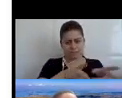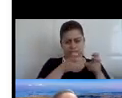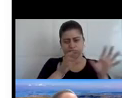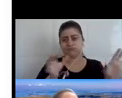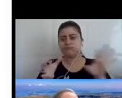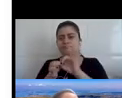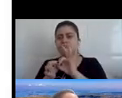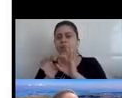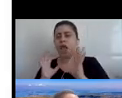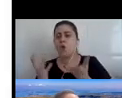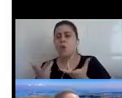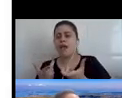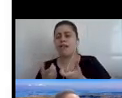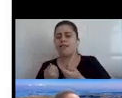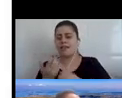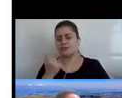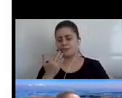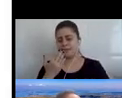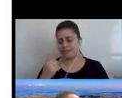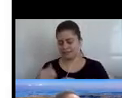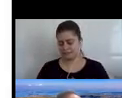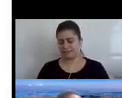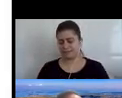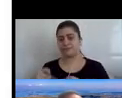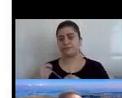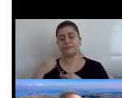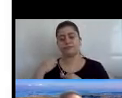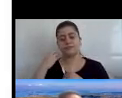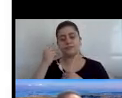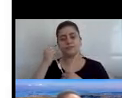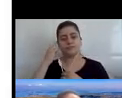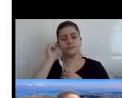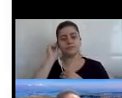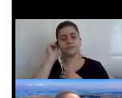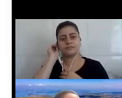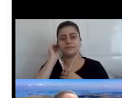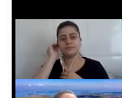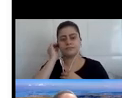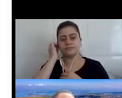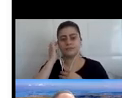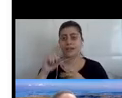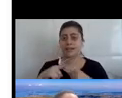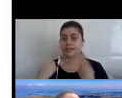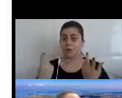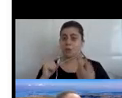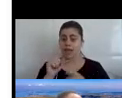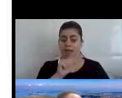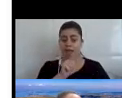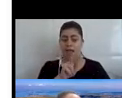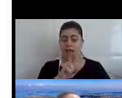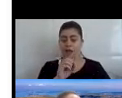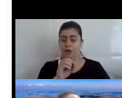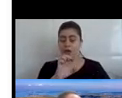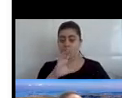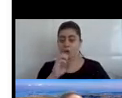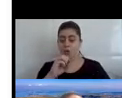alimentar. Então, a gente busca entender essa agroecologia como um caminho para a reconstrução